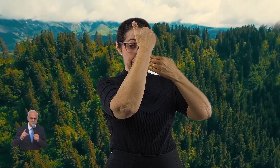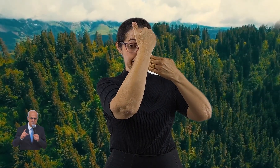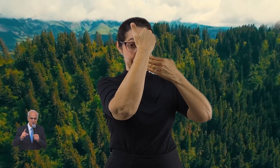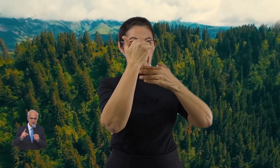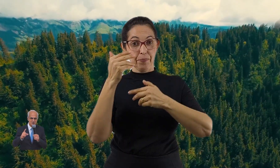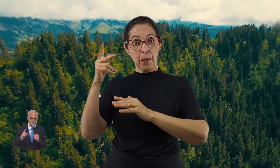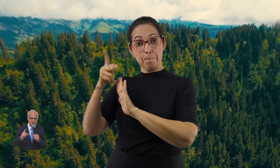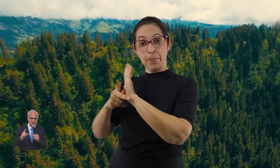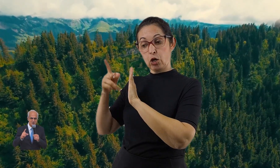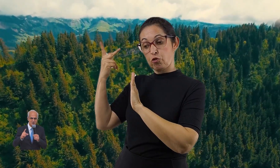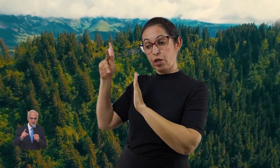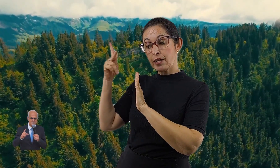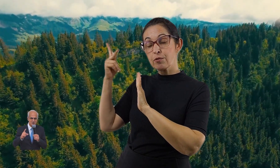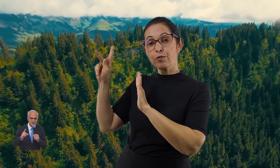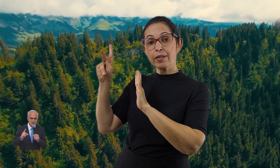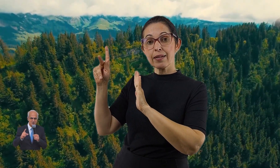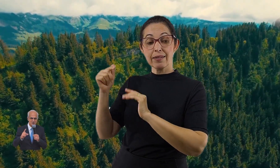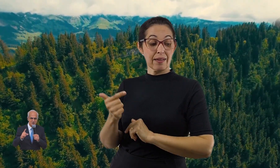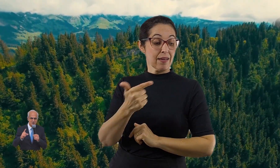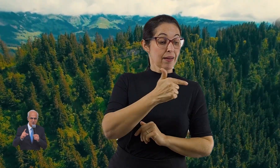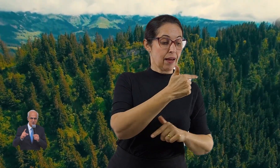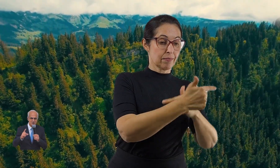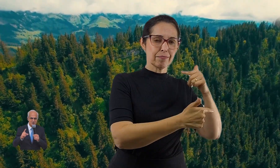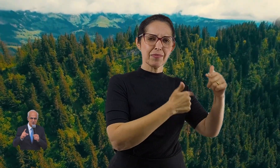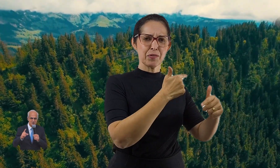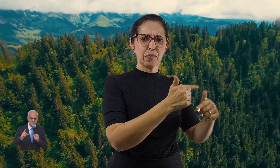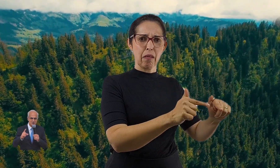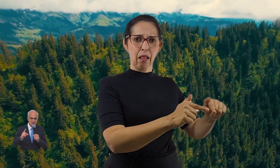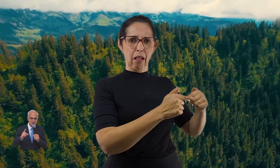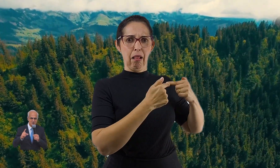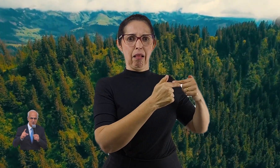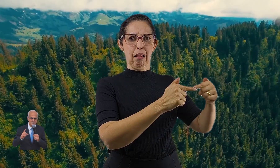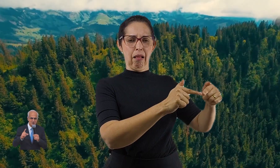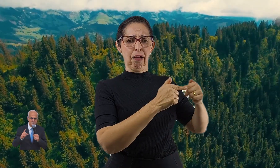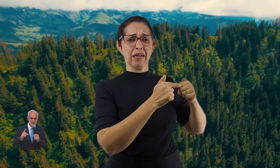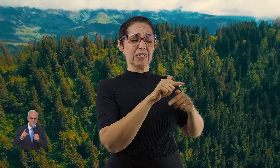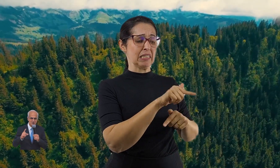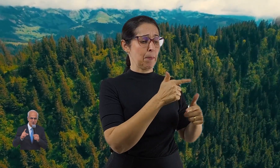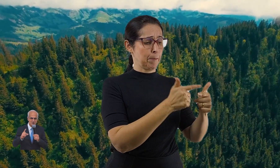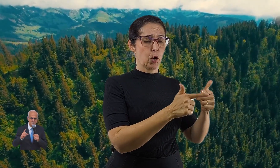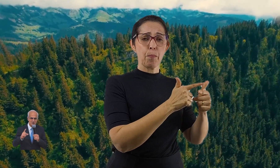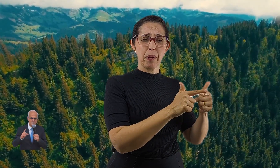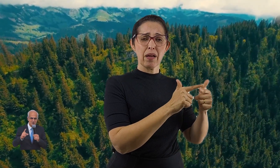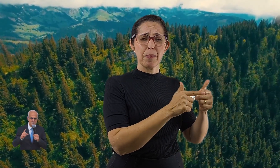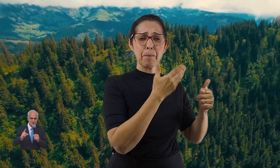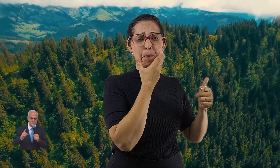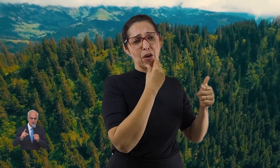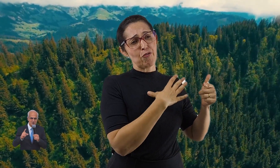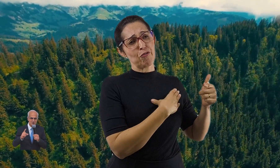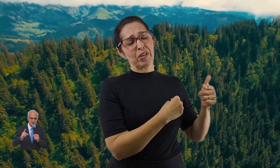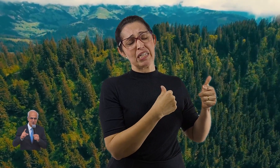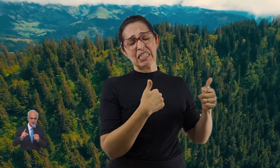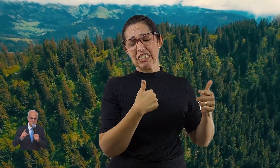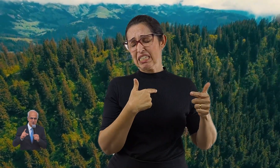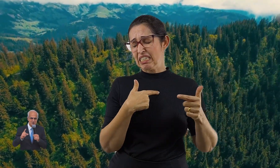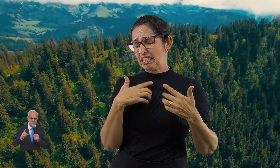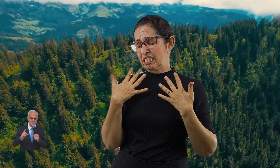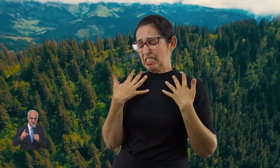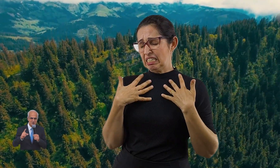de Deus, e as lutas que se travam na mente. É o problema com o filho. Estou decepcionado,